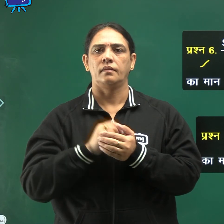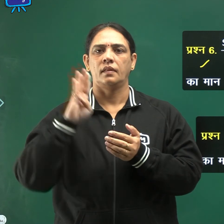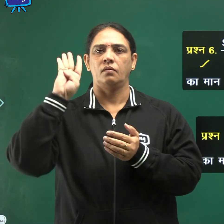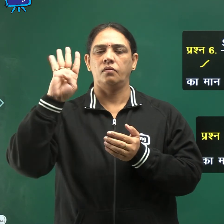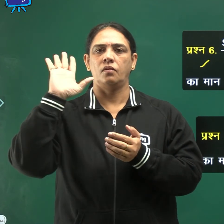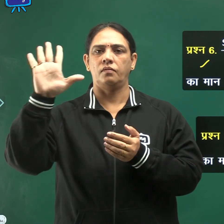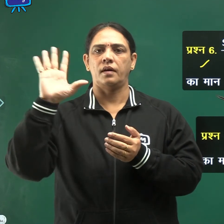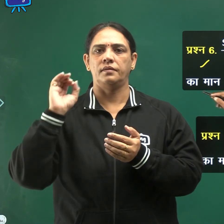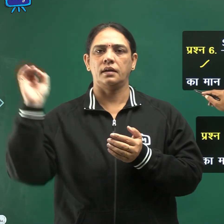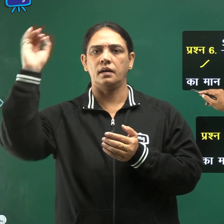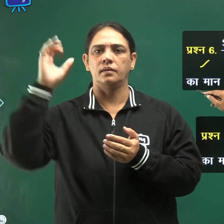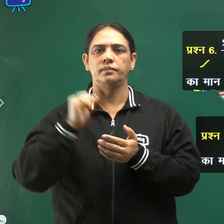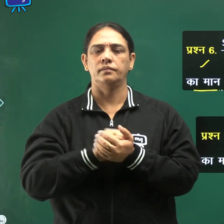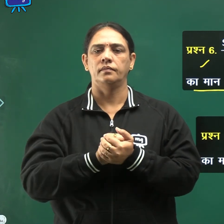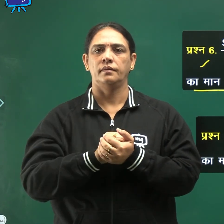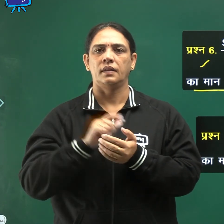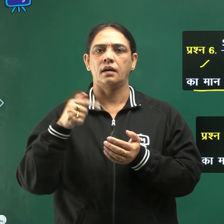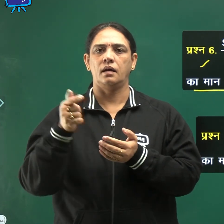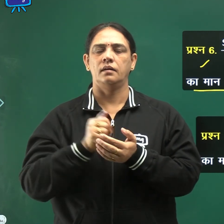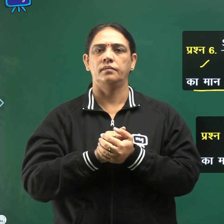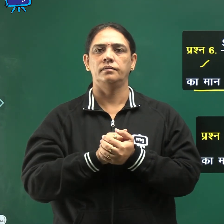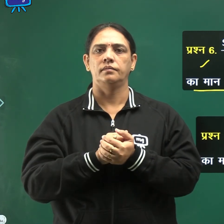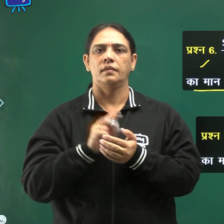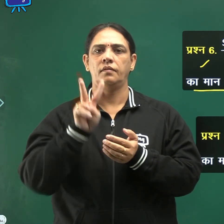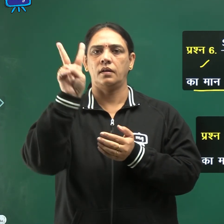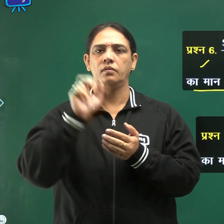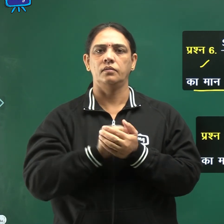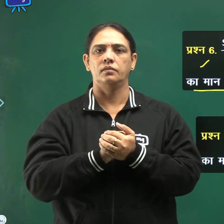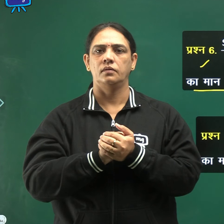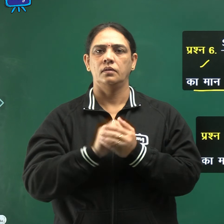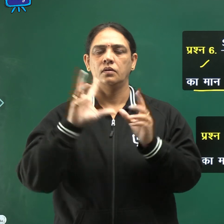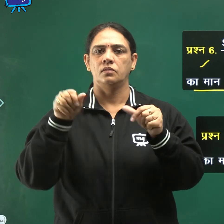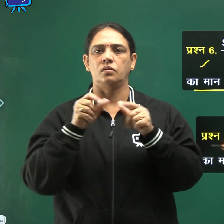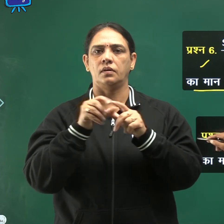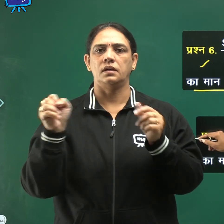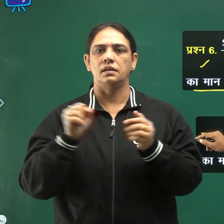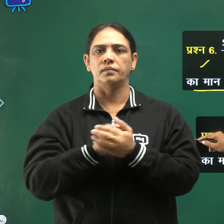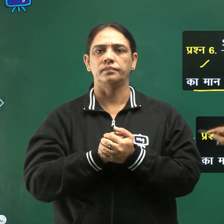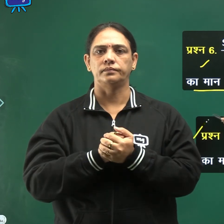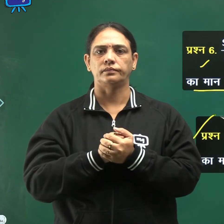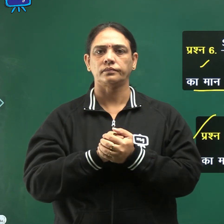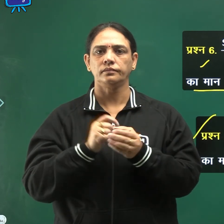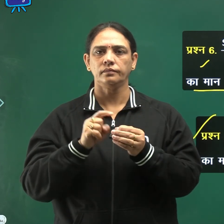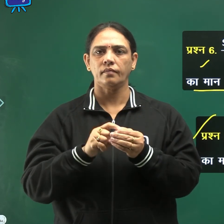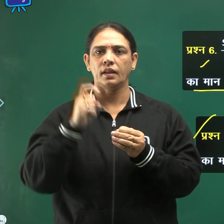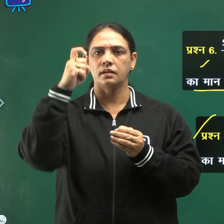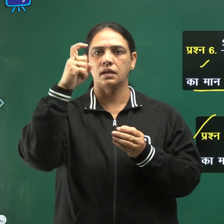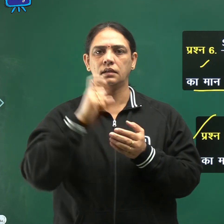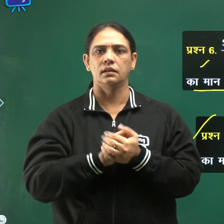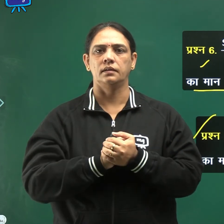45 डिग्री का मान ज्ञात कीजिए। प्रश्न 7,